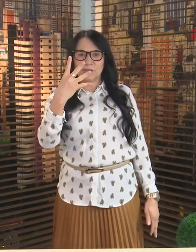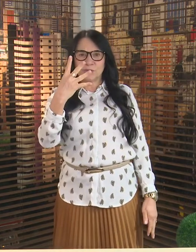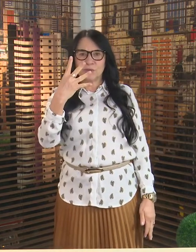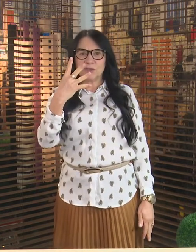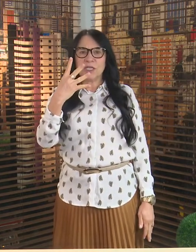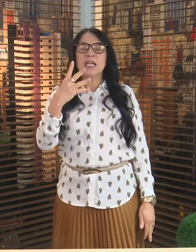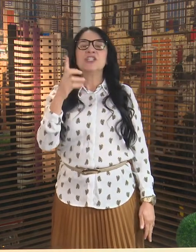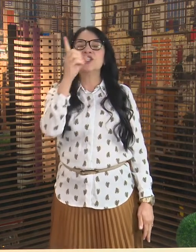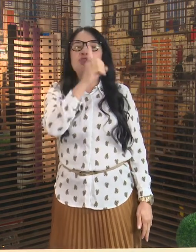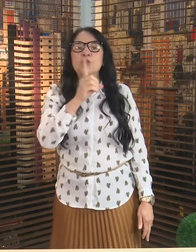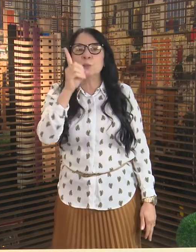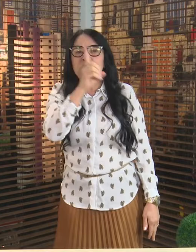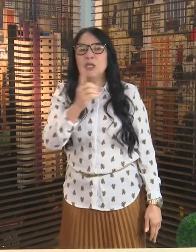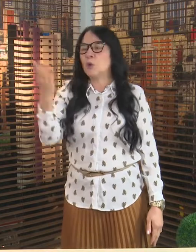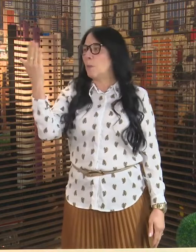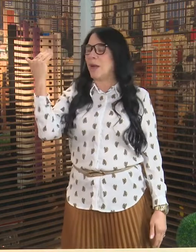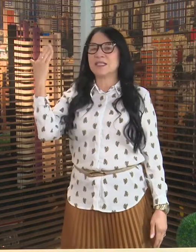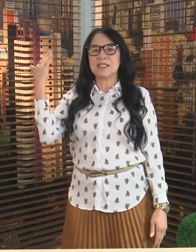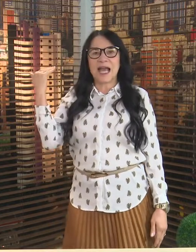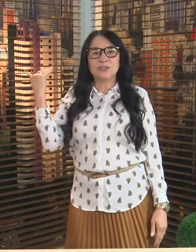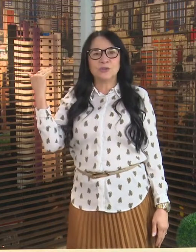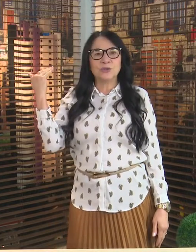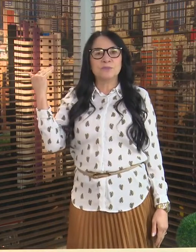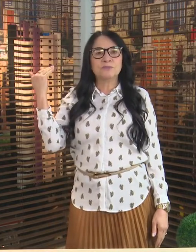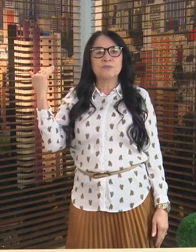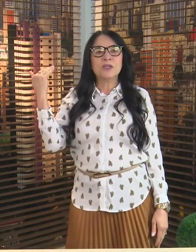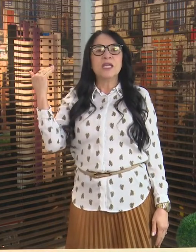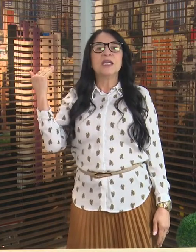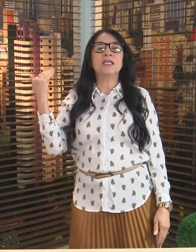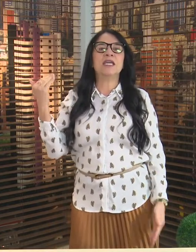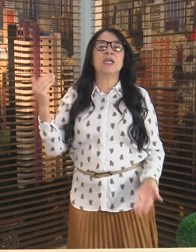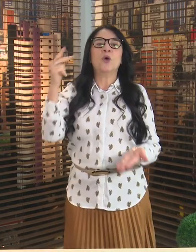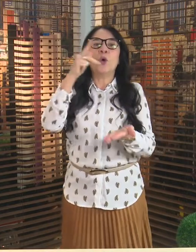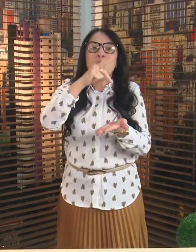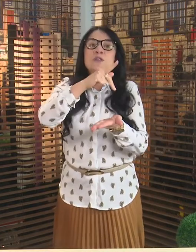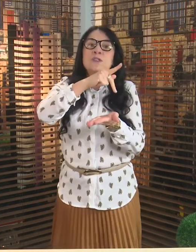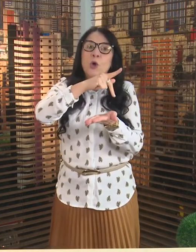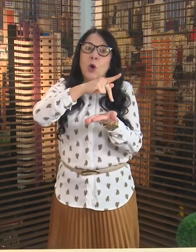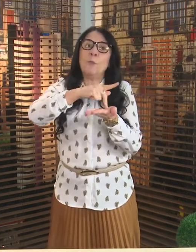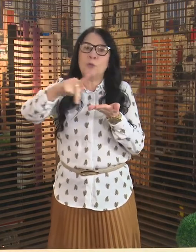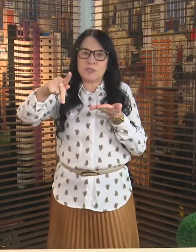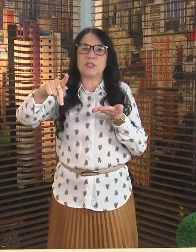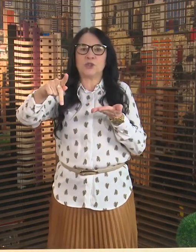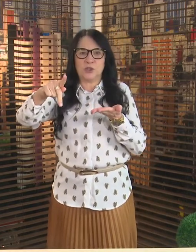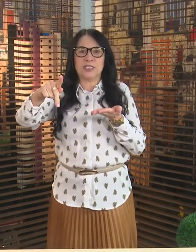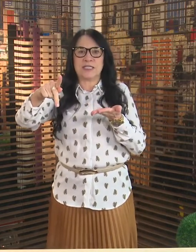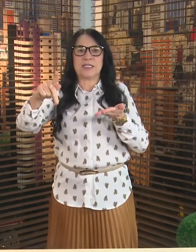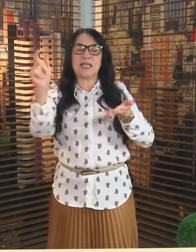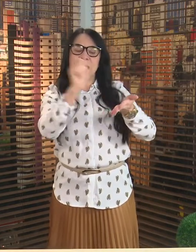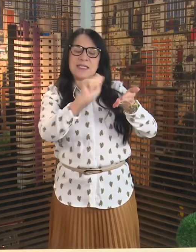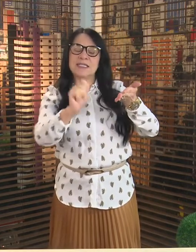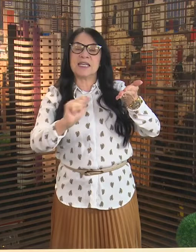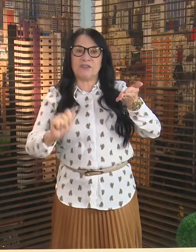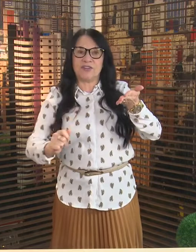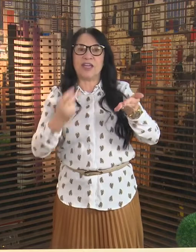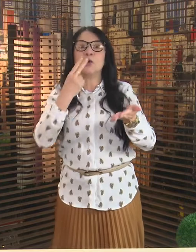4 de domingo passado que os opositores escreveram